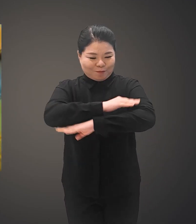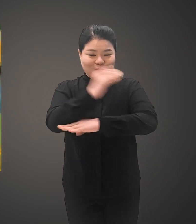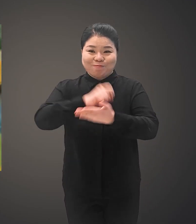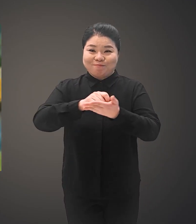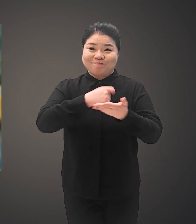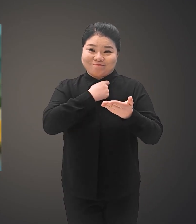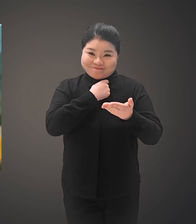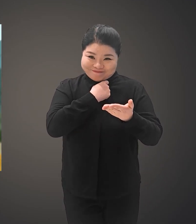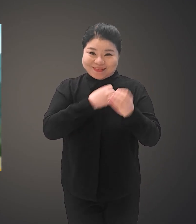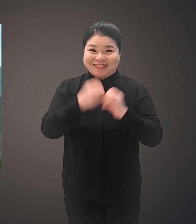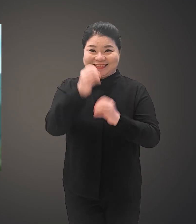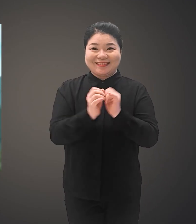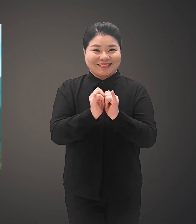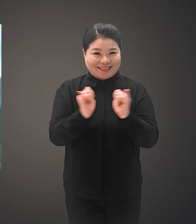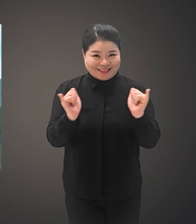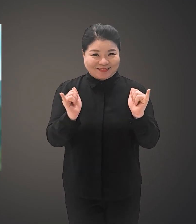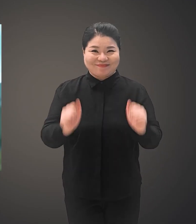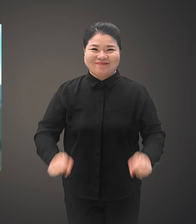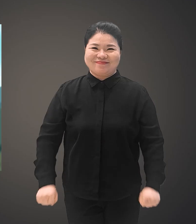엉뚱한 이야기를 쓰고 싶었다는 시인은